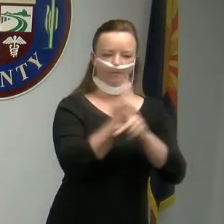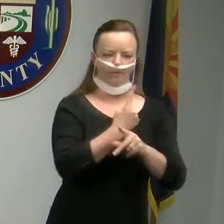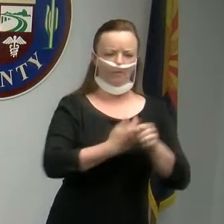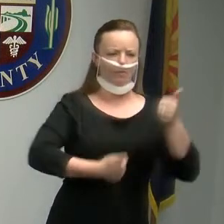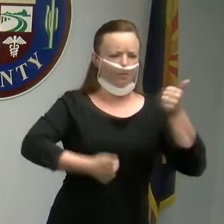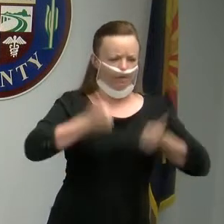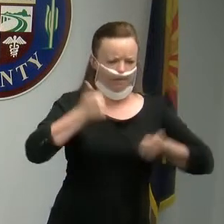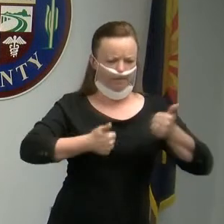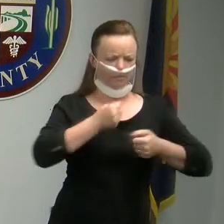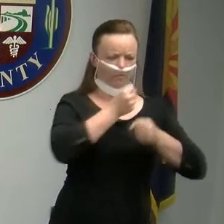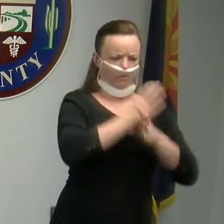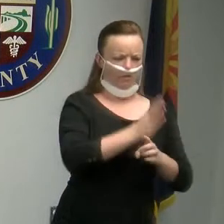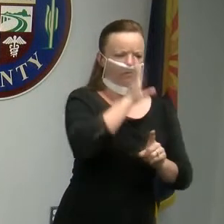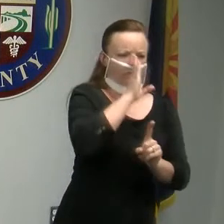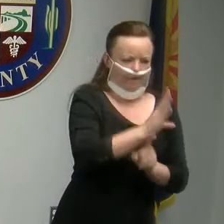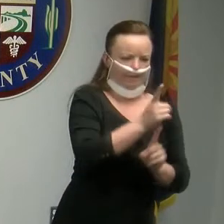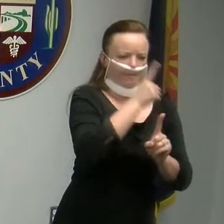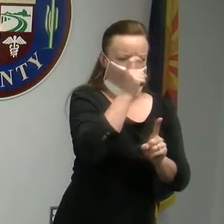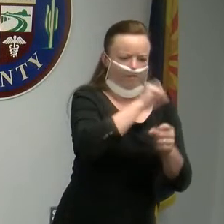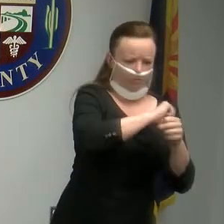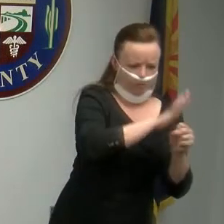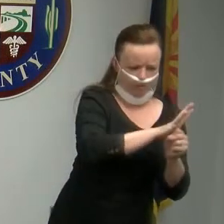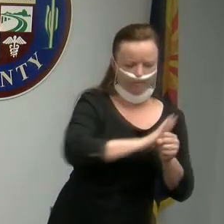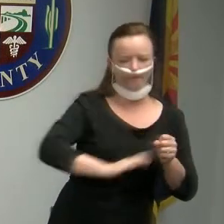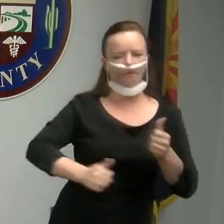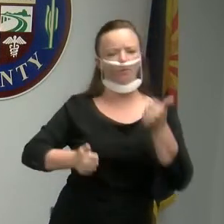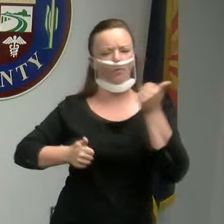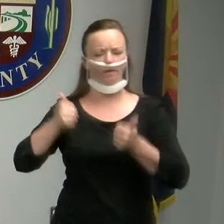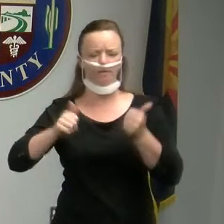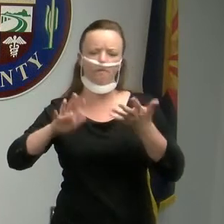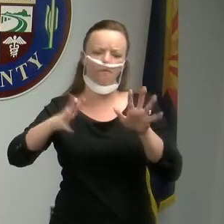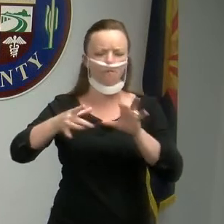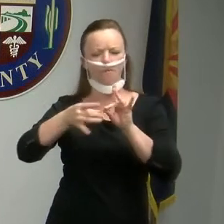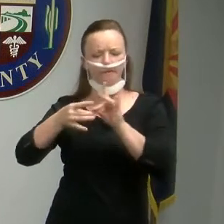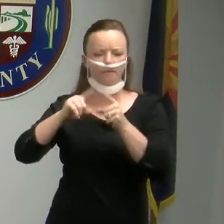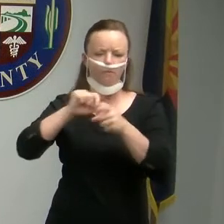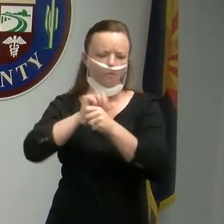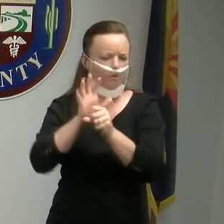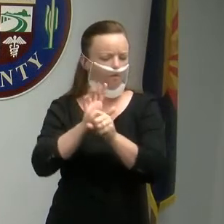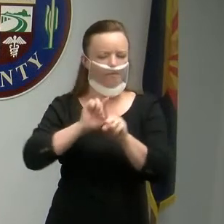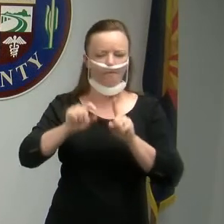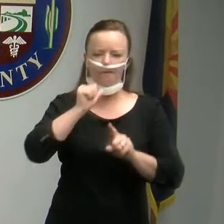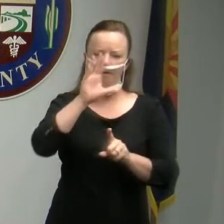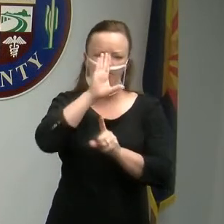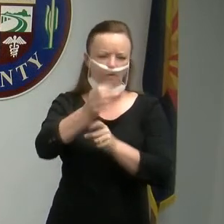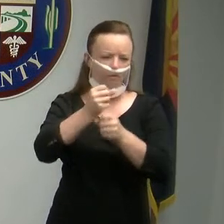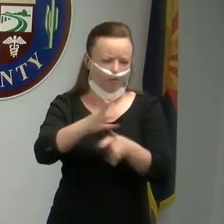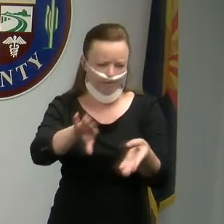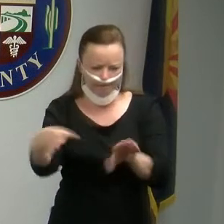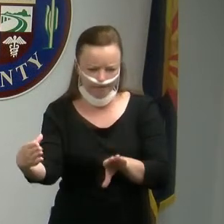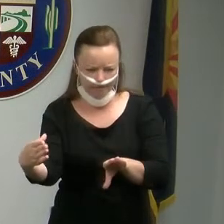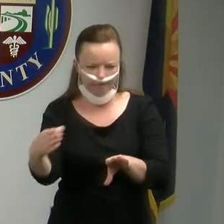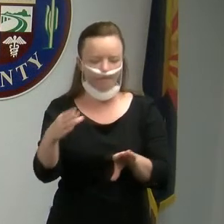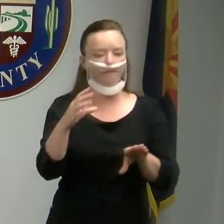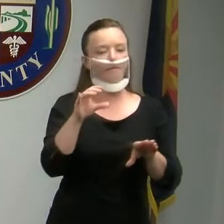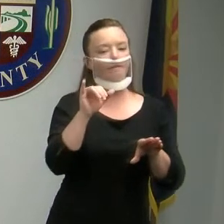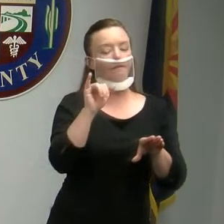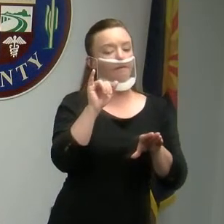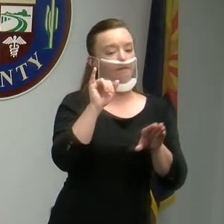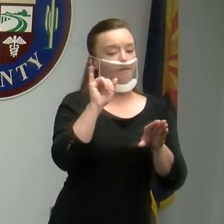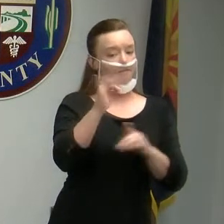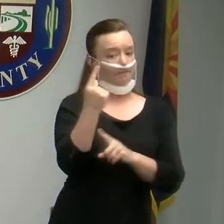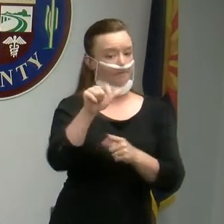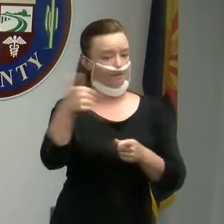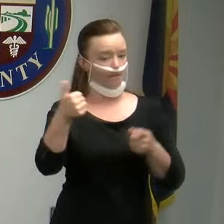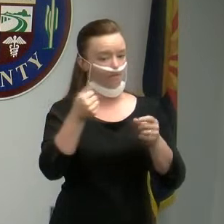due to COVID, which ones are directly due to COVID, and if all of the increase can be attributed to COVID or if there's something else going on